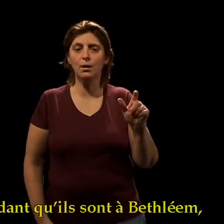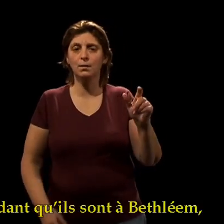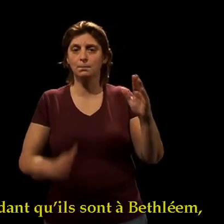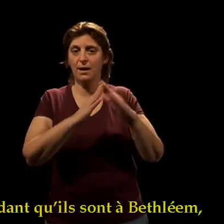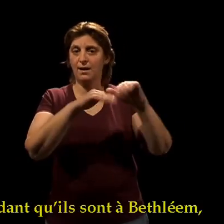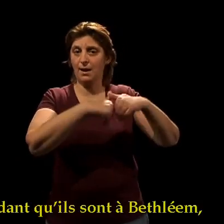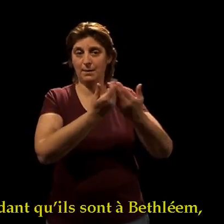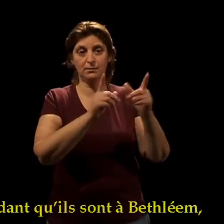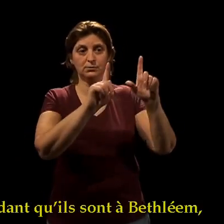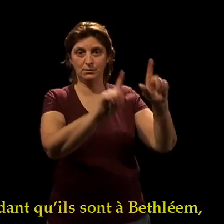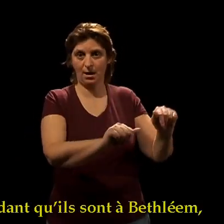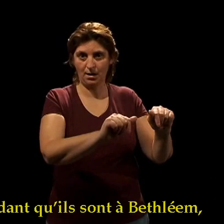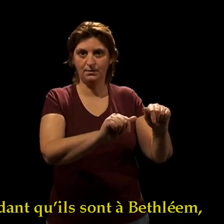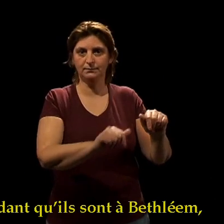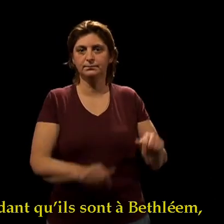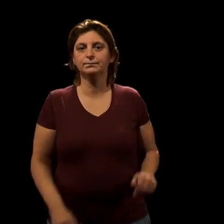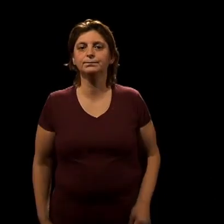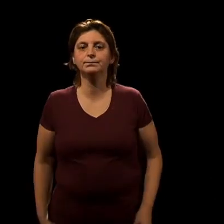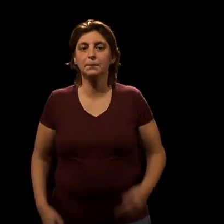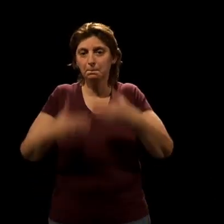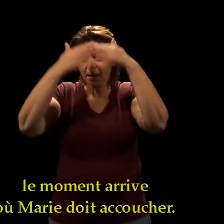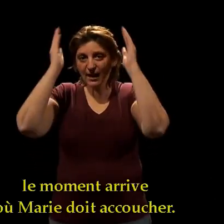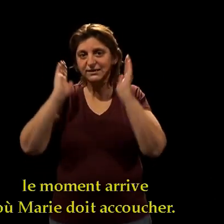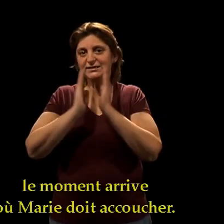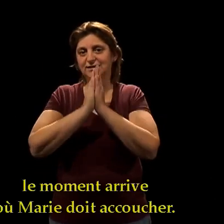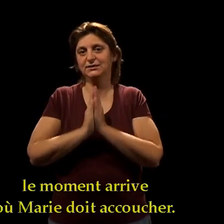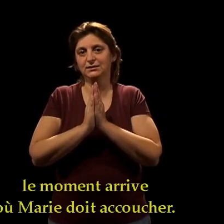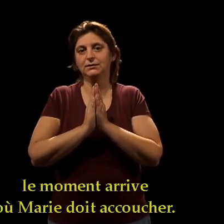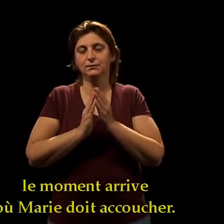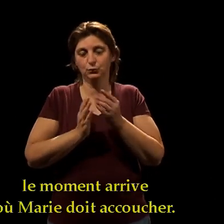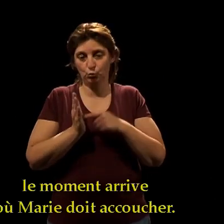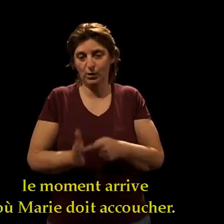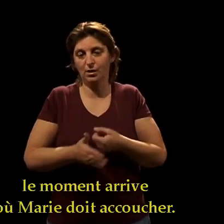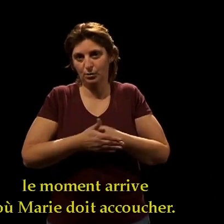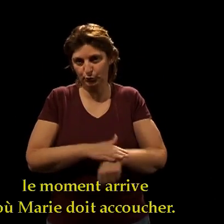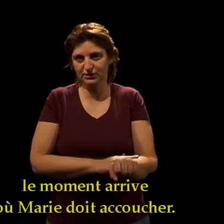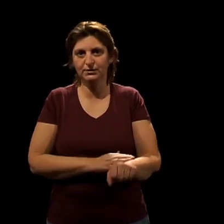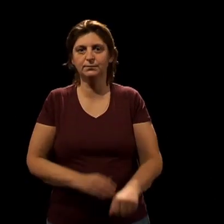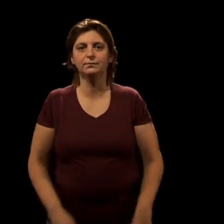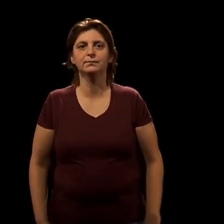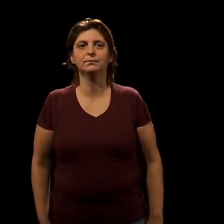Pendant qu'ils sont à Bethléem, le moment arrive où Marie doit accoucher.